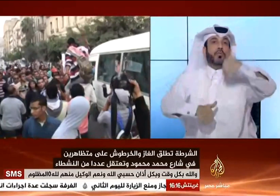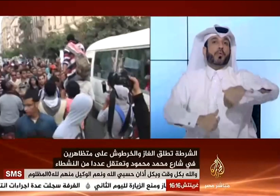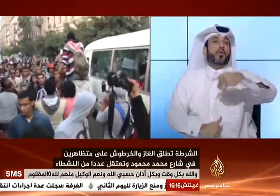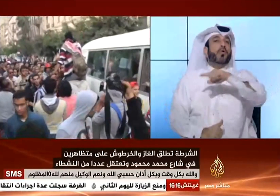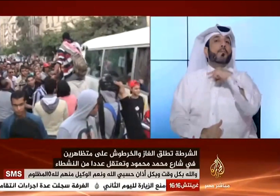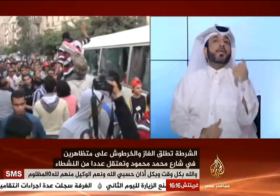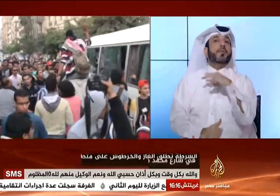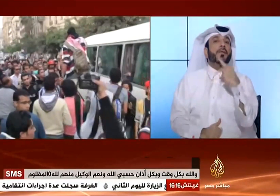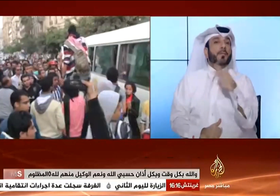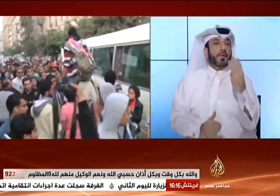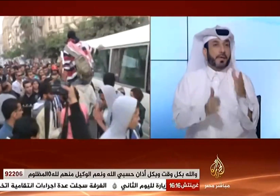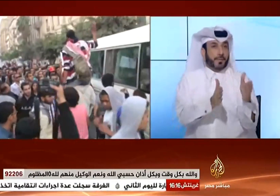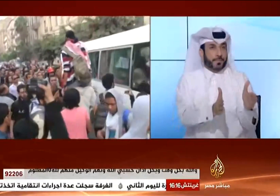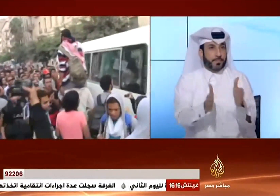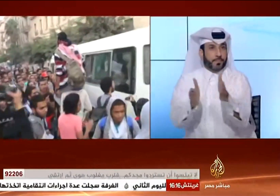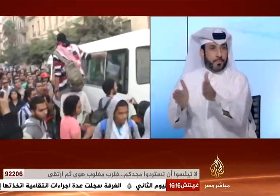المصابين